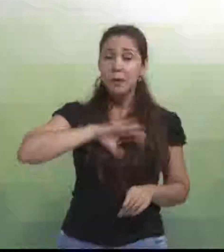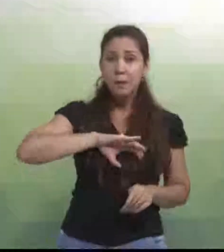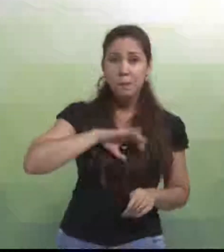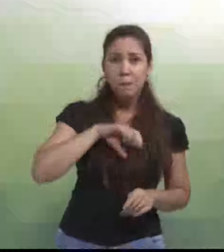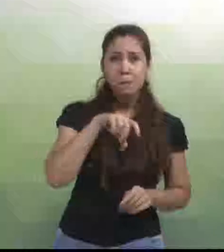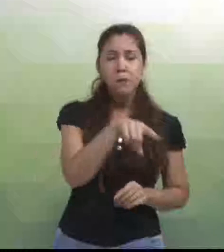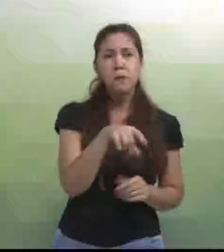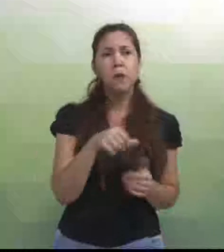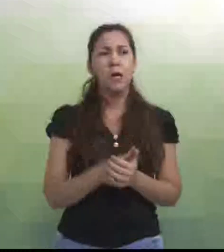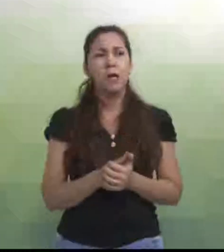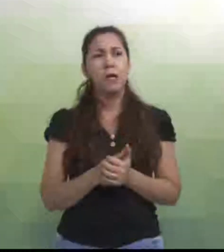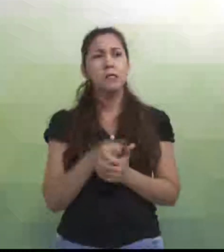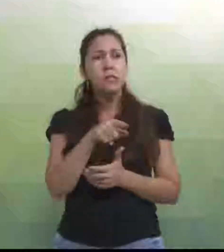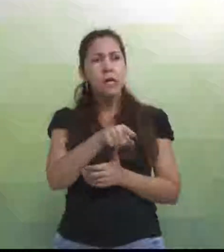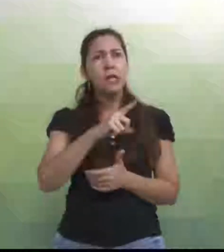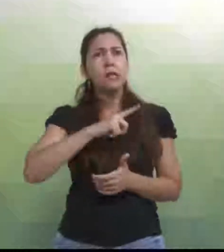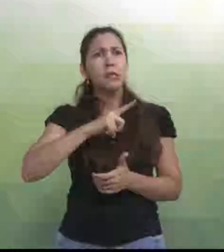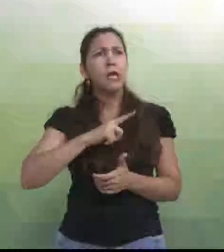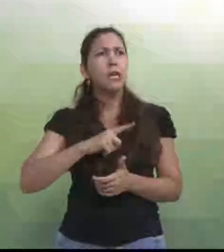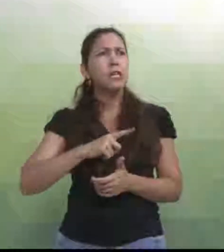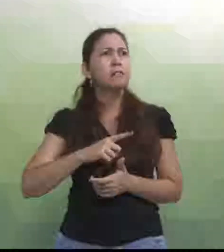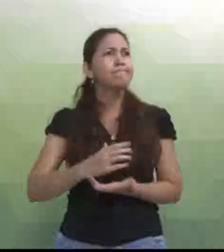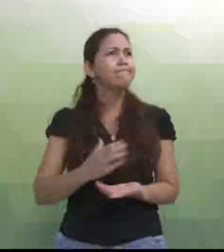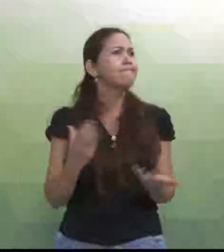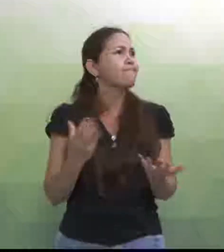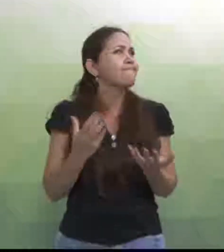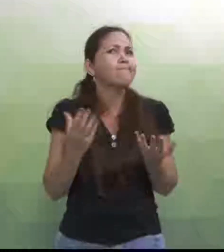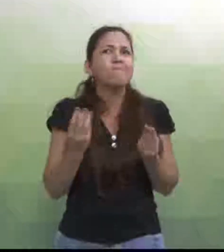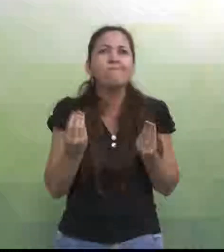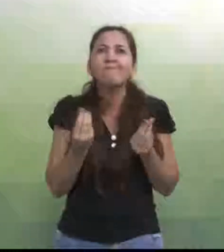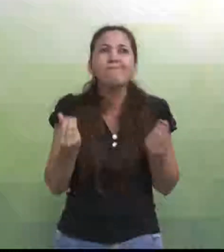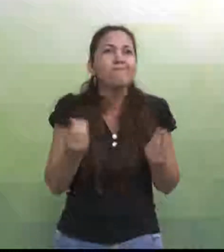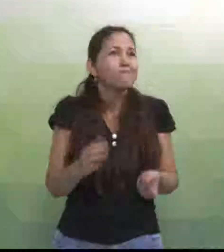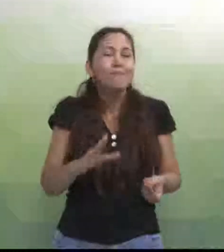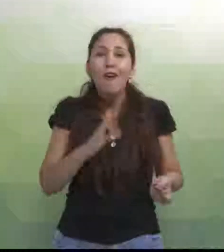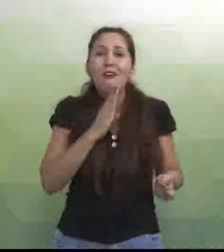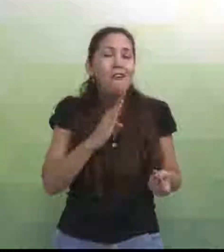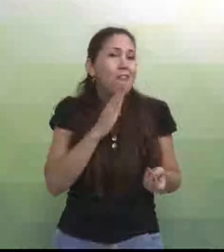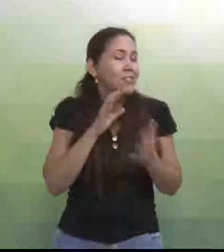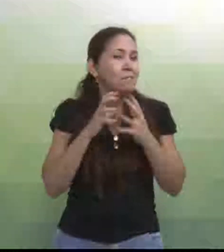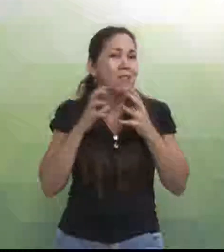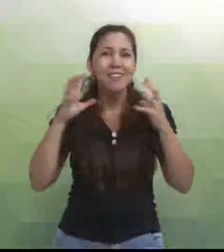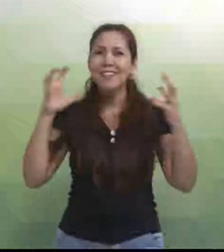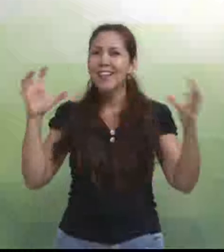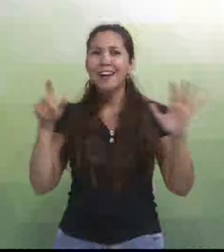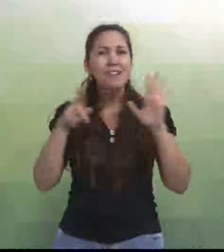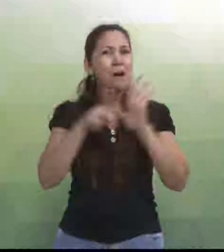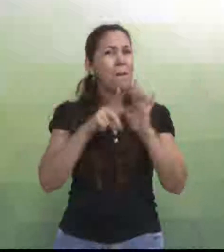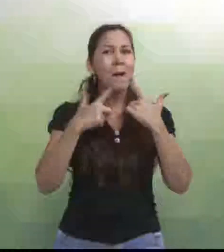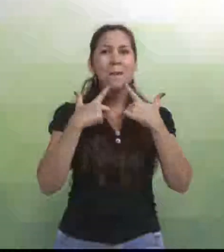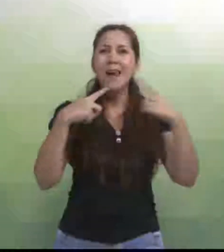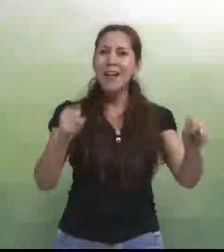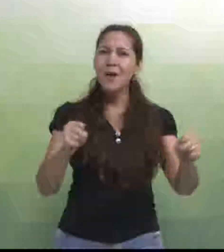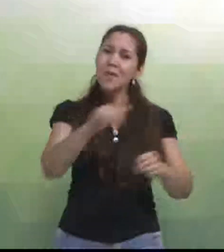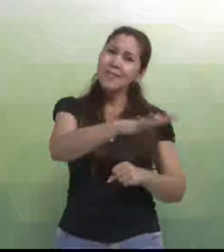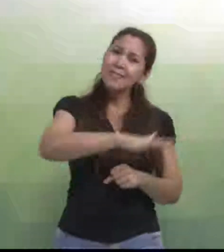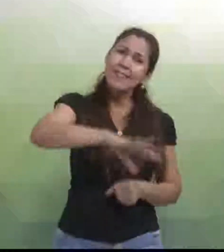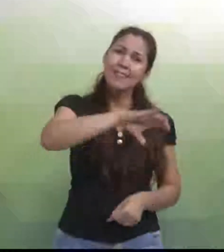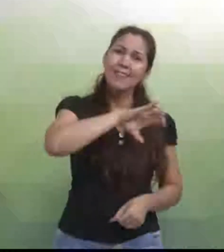como eu vou dizer, ele conhece profundamente a linguística do português. Então, por isso, ele dá aula.